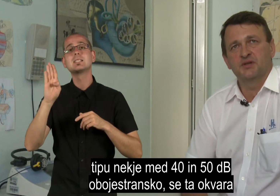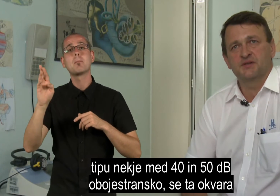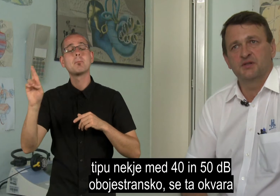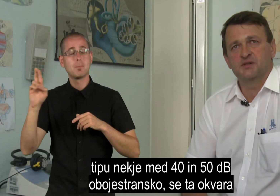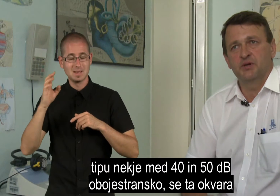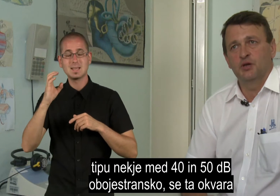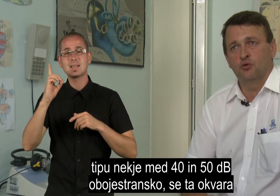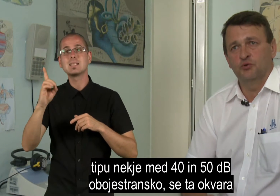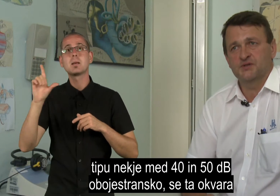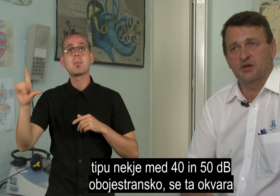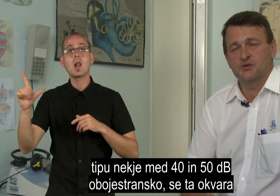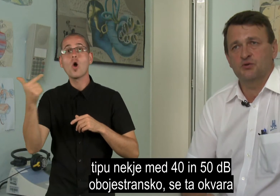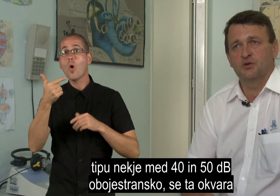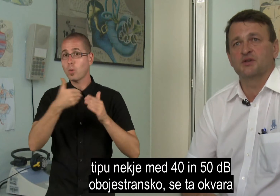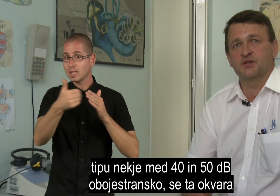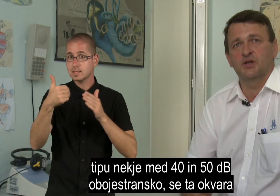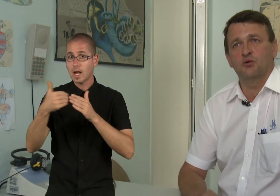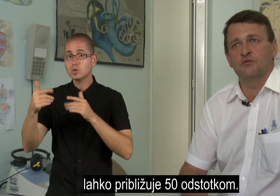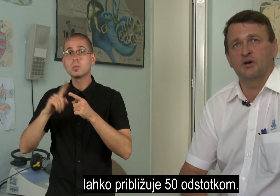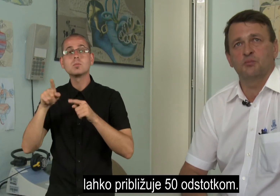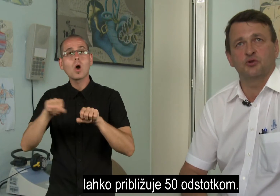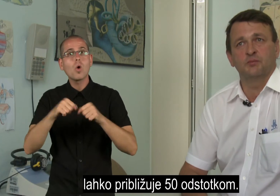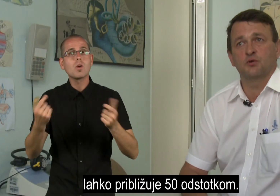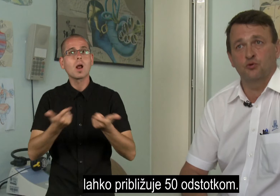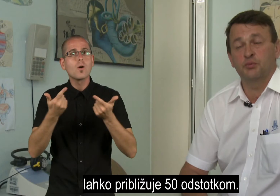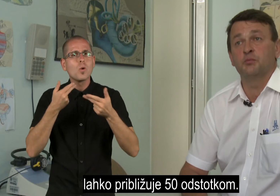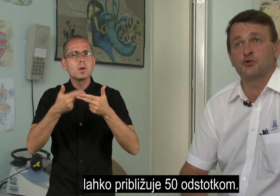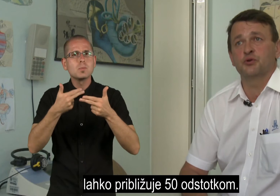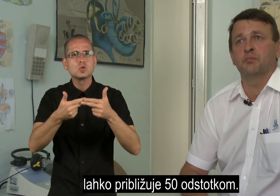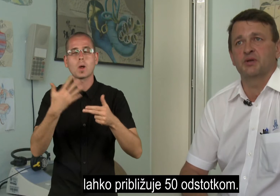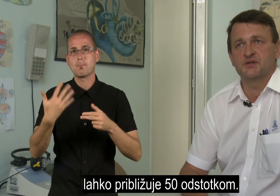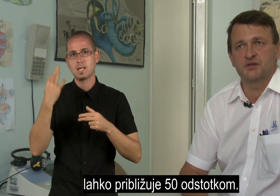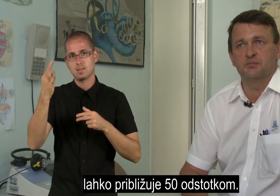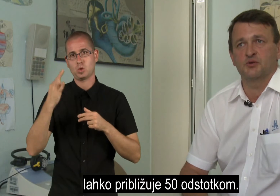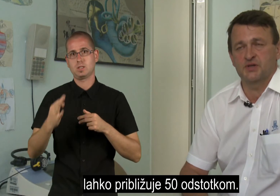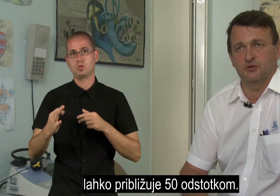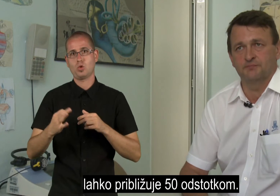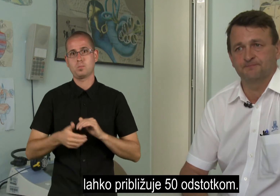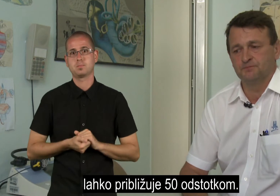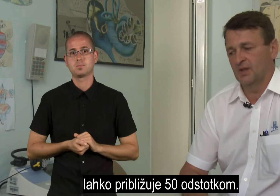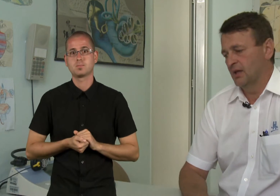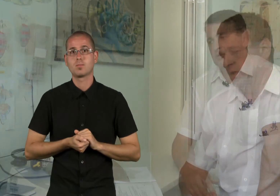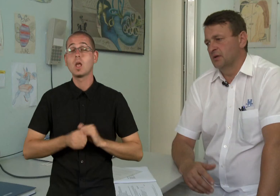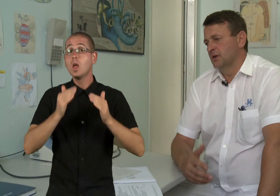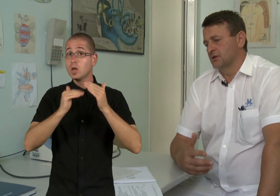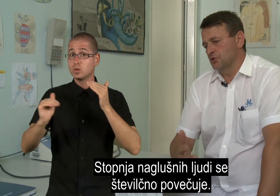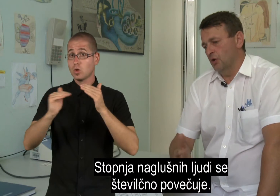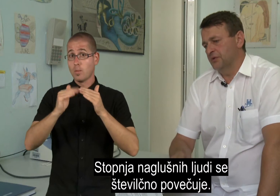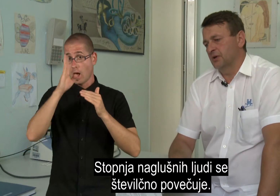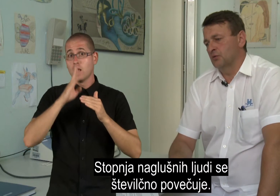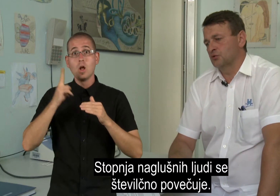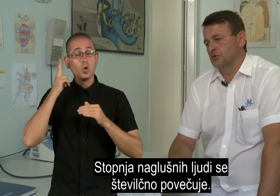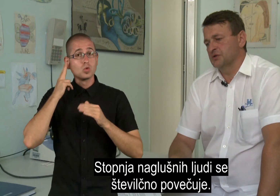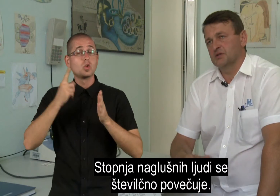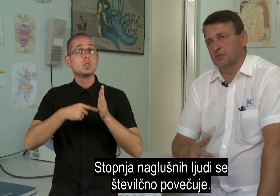in 50 decibeli obojestransko, se ta okvara potem lahko približuje 50%.